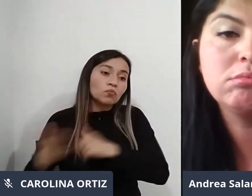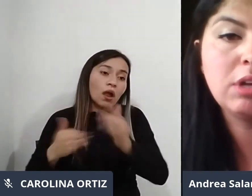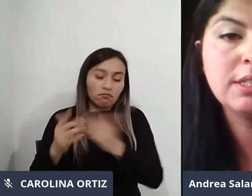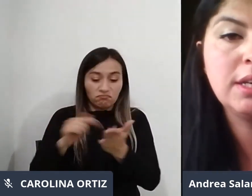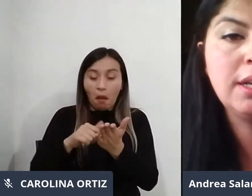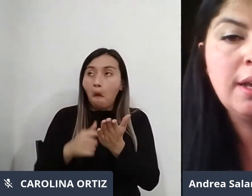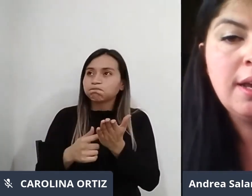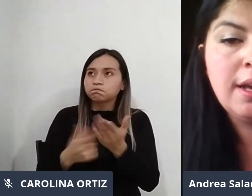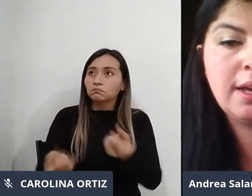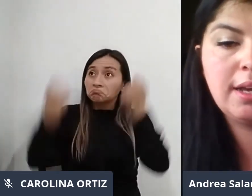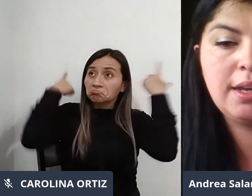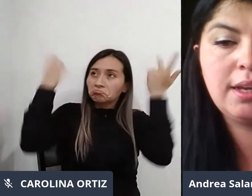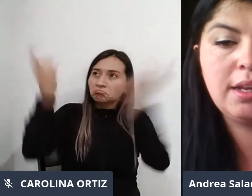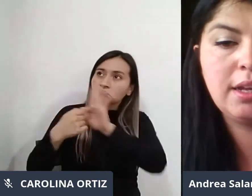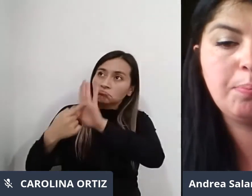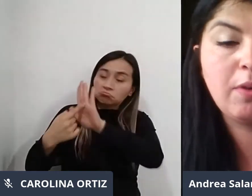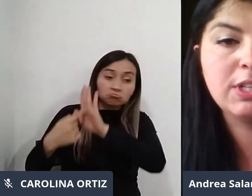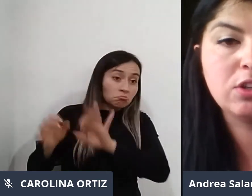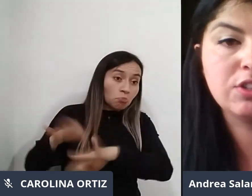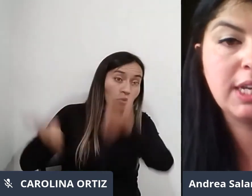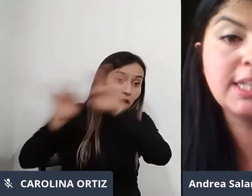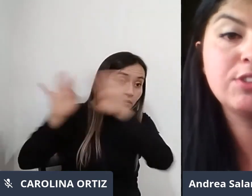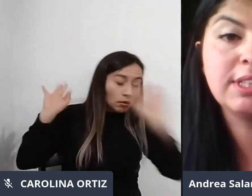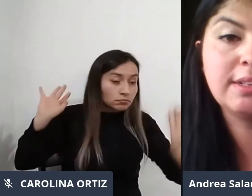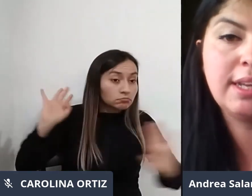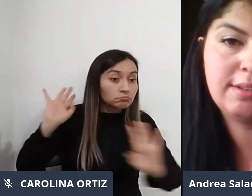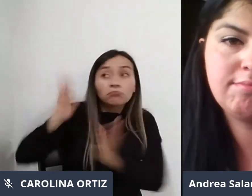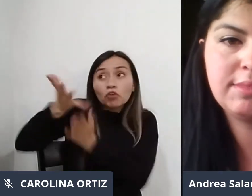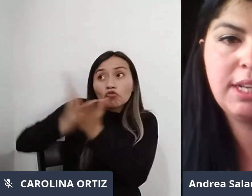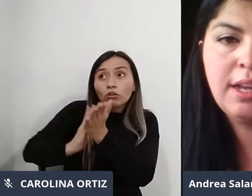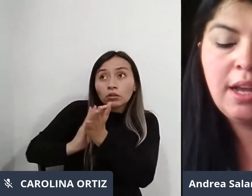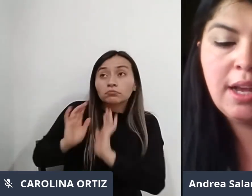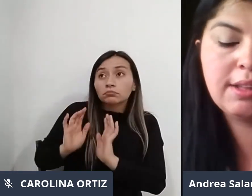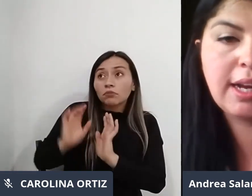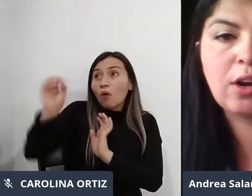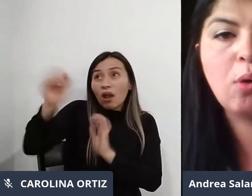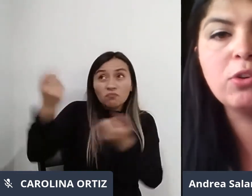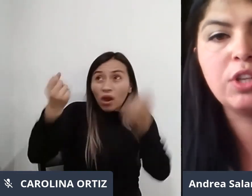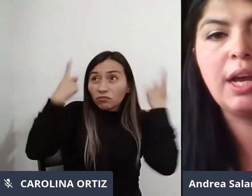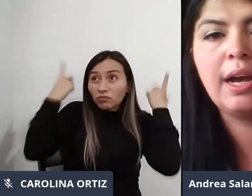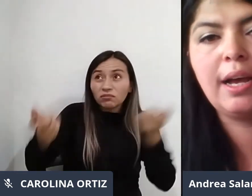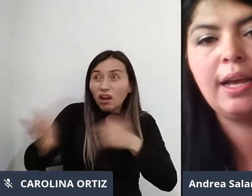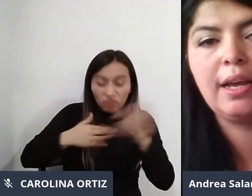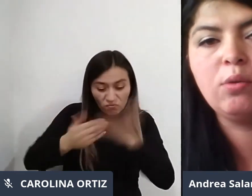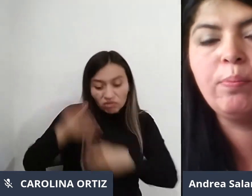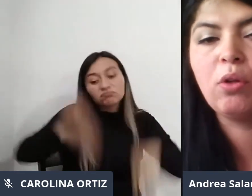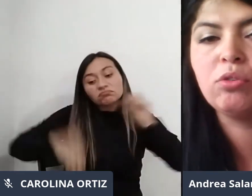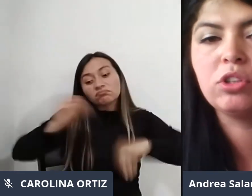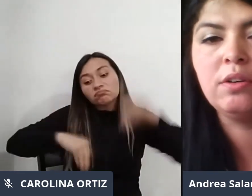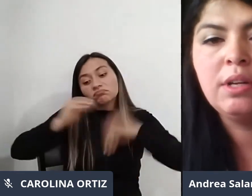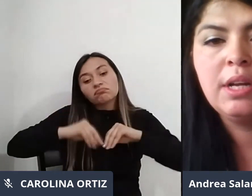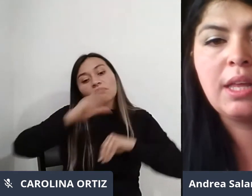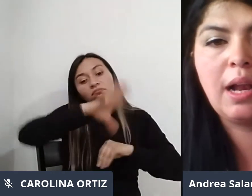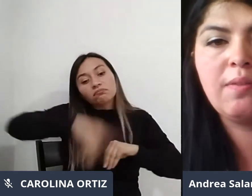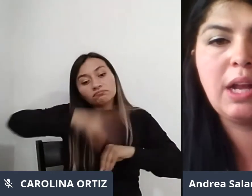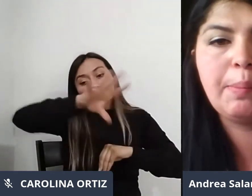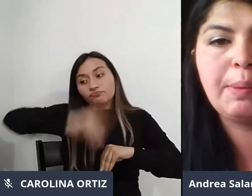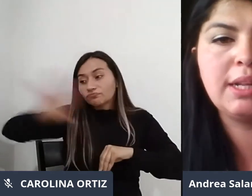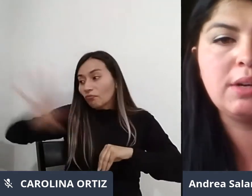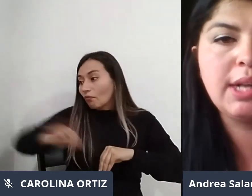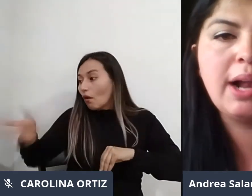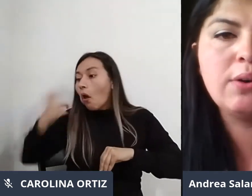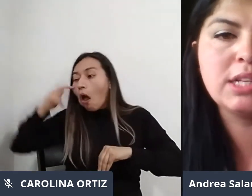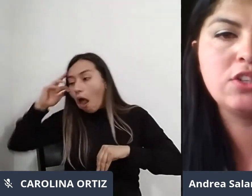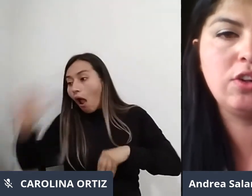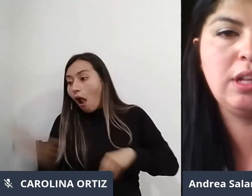entendido, así el profesor no se haya hecho entender, ¿sí? Entregar como sea un producto que a la final